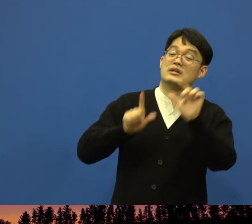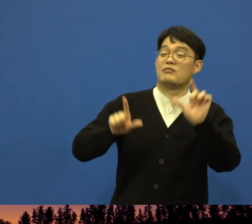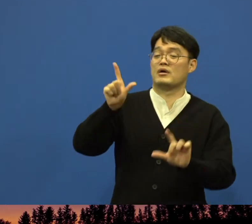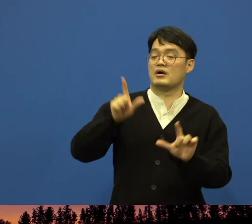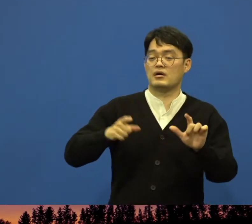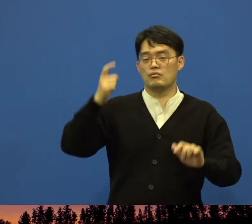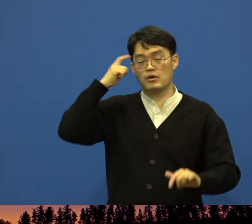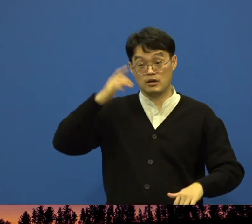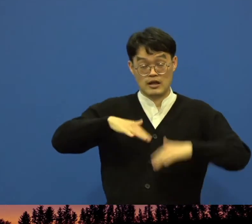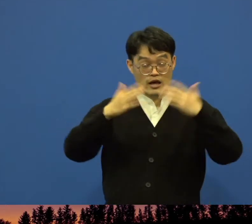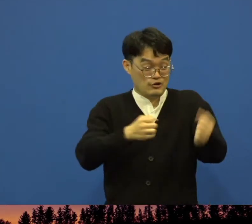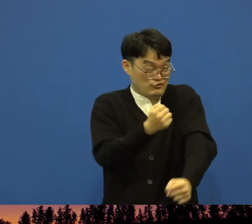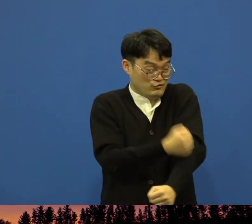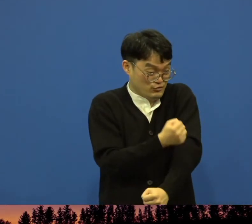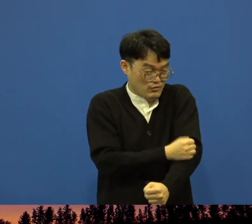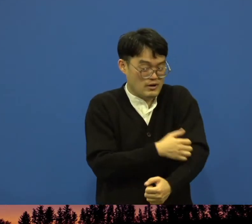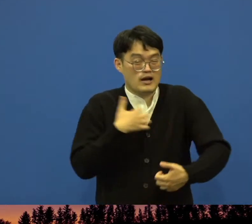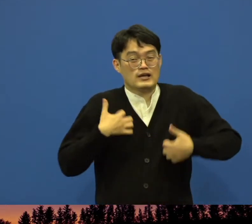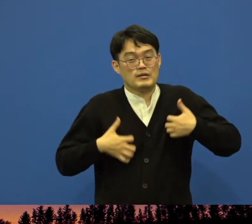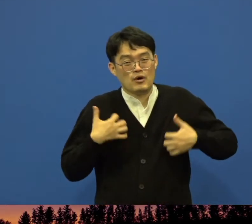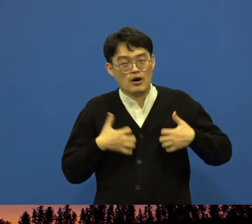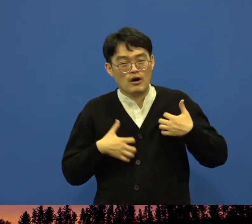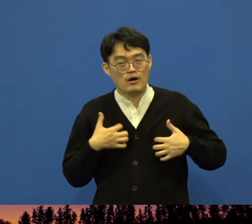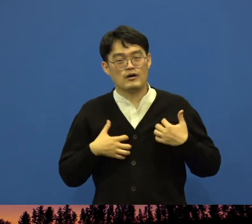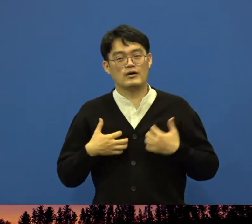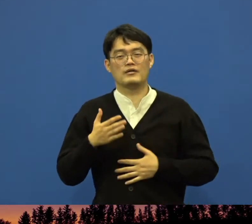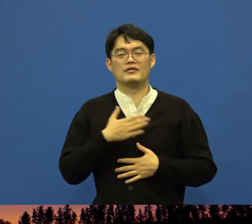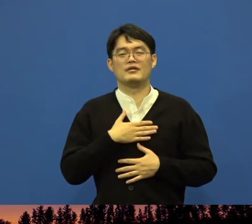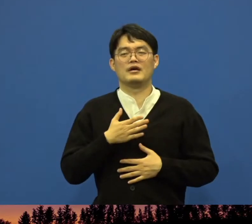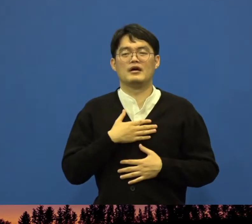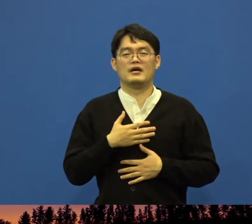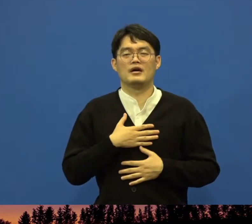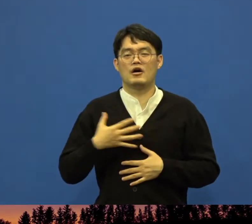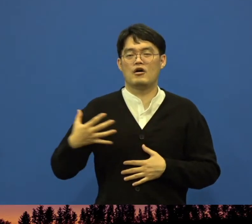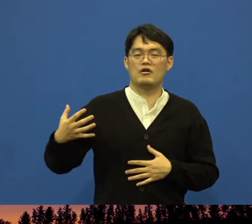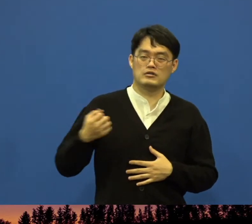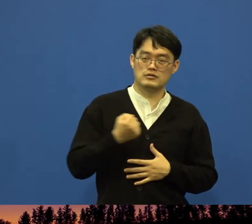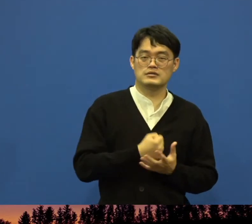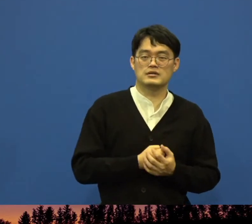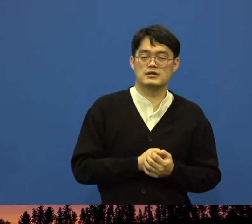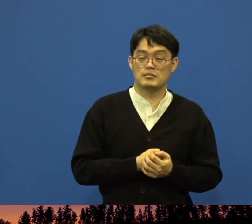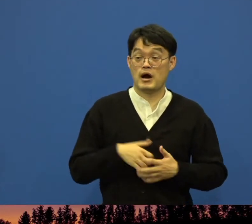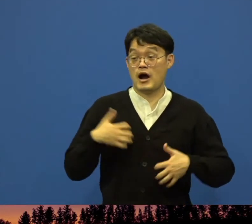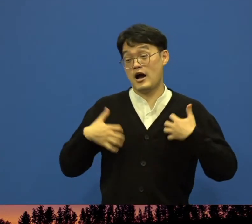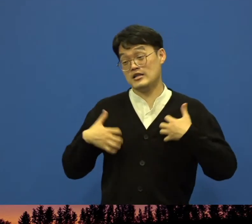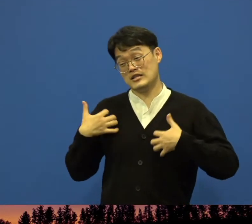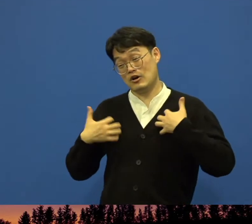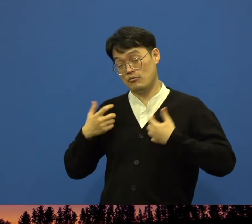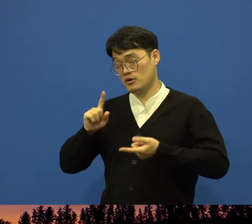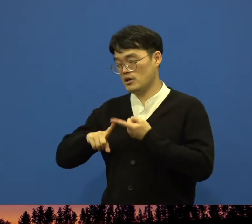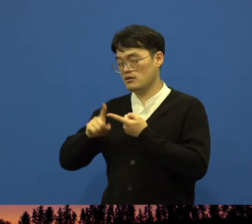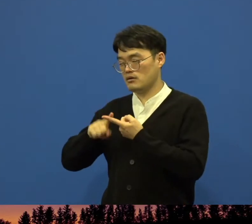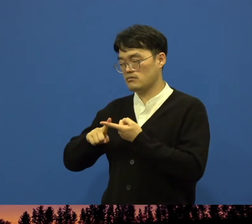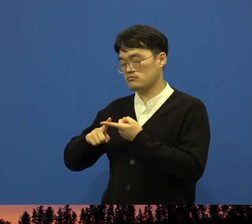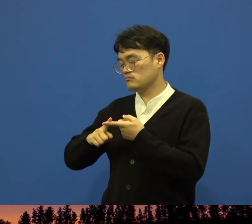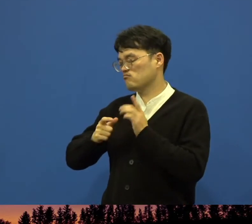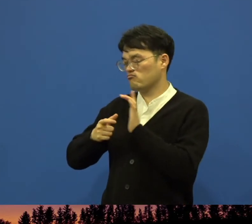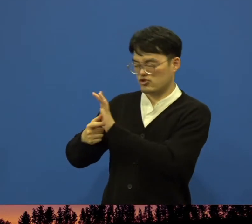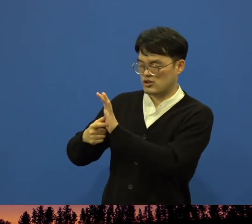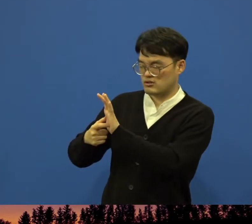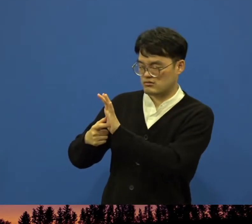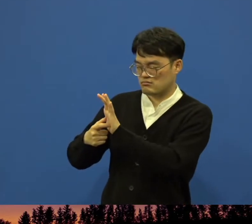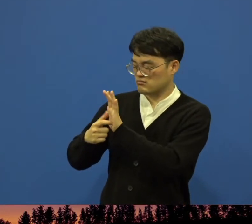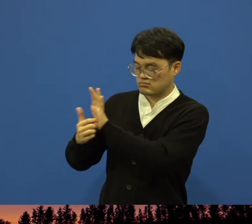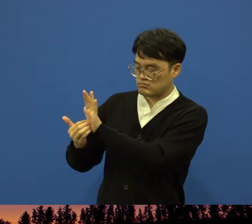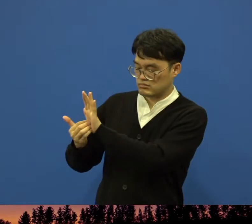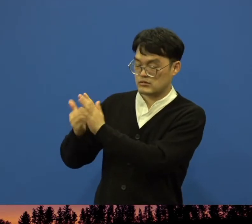마음이 기뻐하였습니다. 이것이 나의 모든 수고로 말미암아 얻은 몫이니라. 쾌락을 부정하지는 않아요. 왜? 어느 정도 우리가 노력을